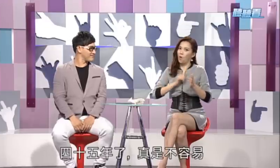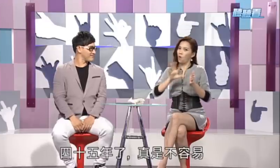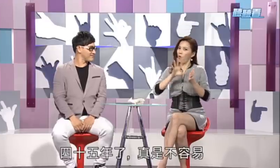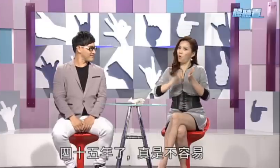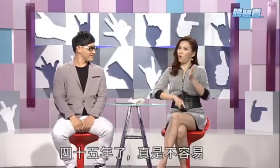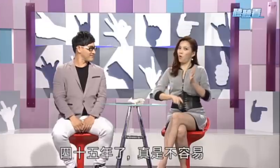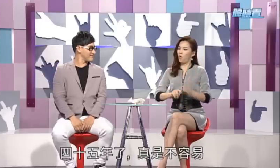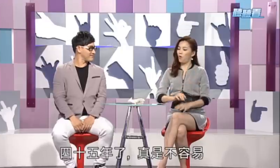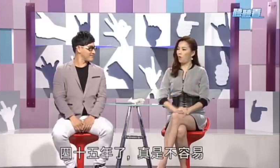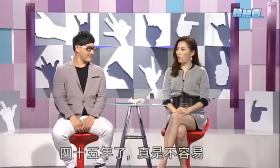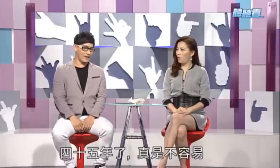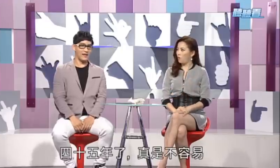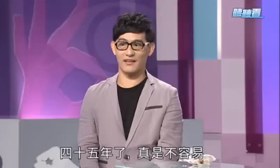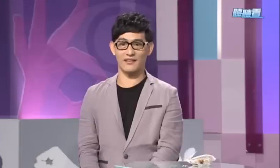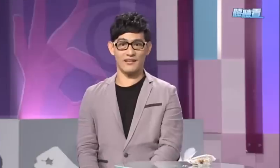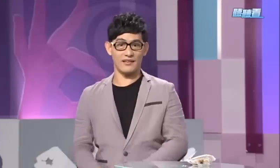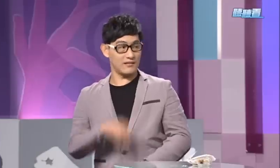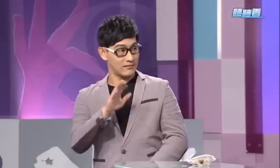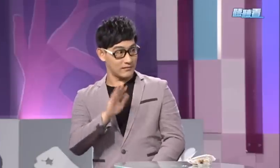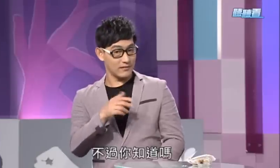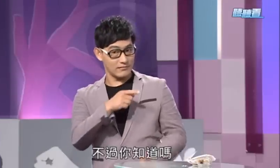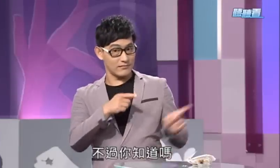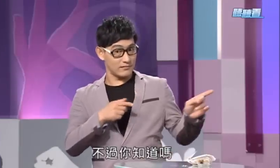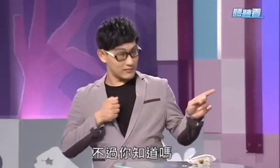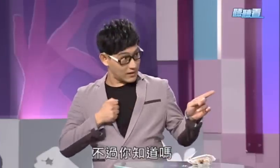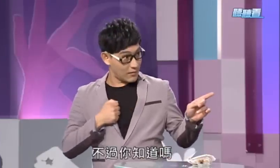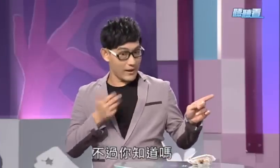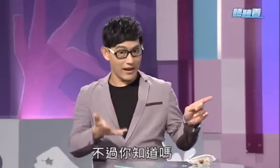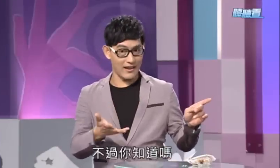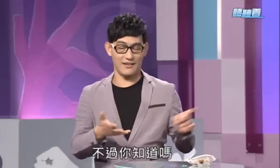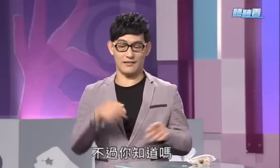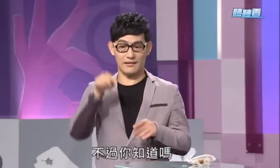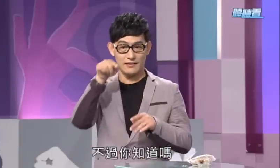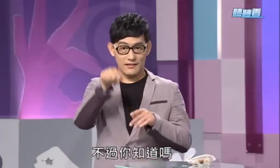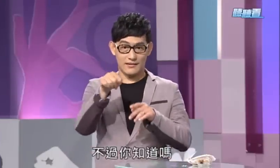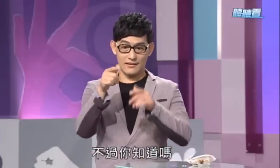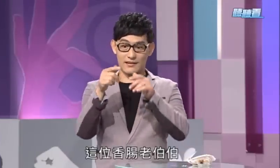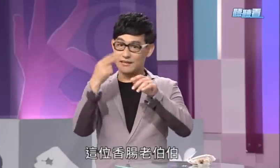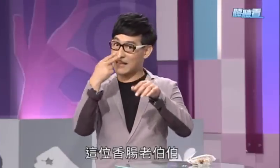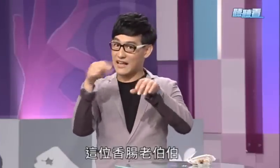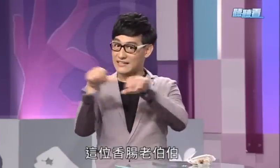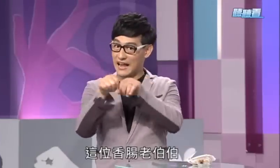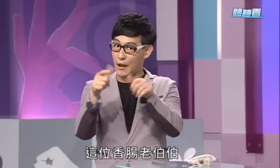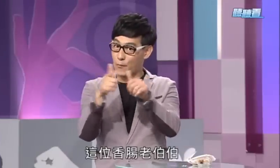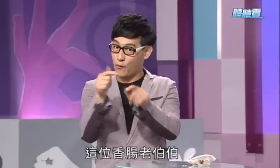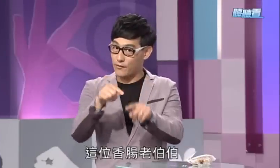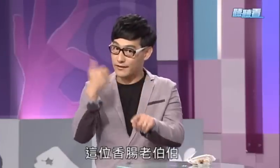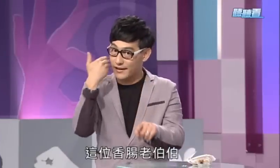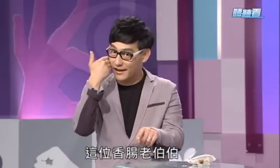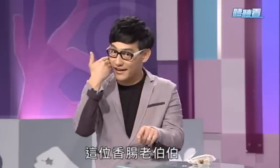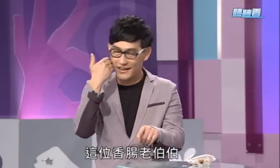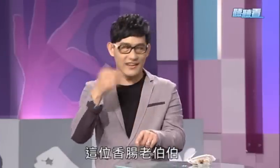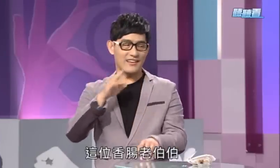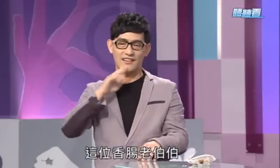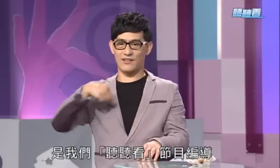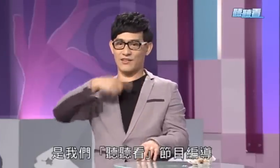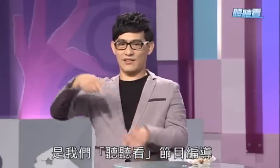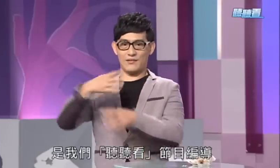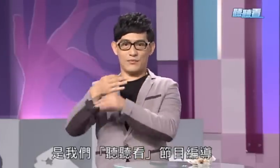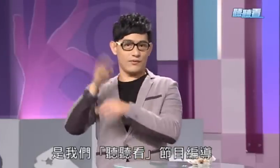45年了，真是不容易。 不过你知道吗？这位香肠老伯伯啊，是我们听